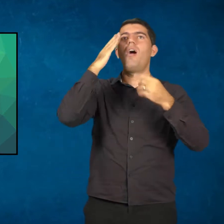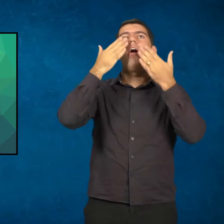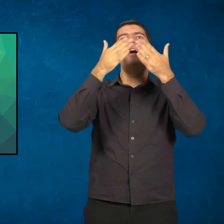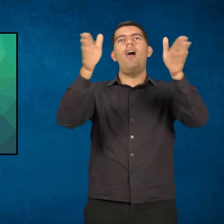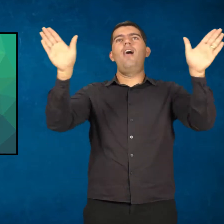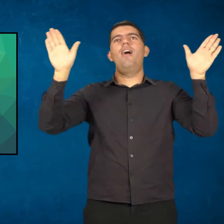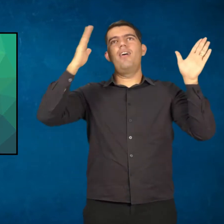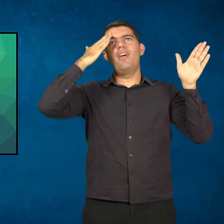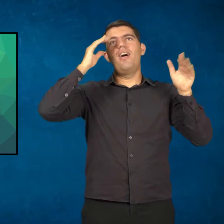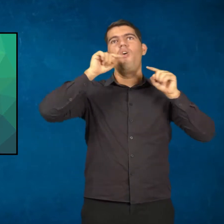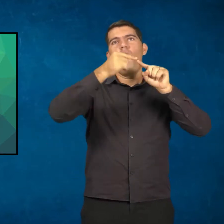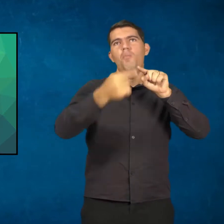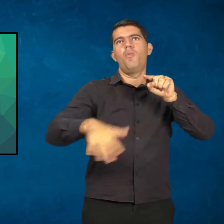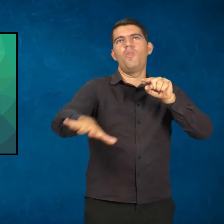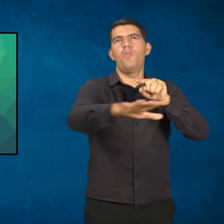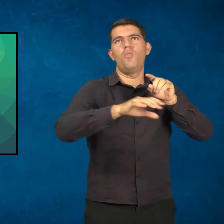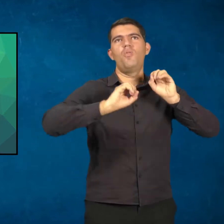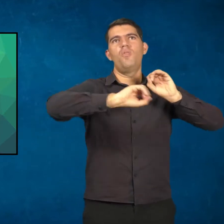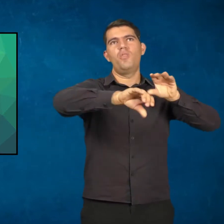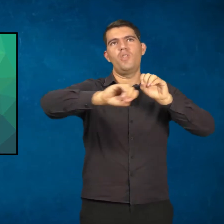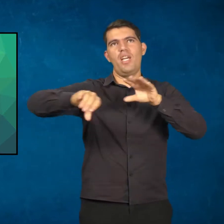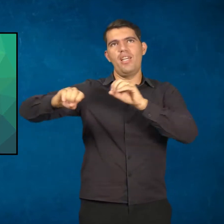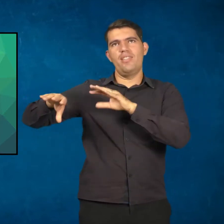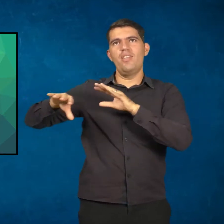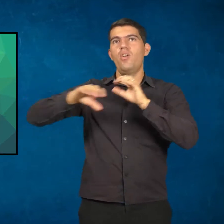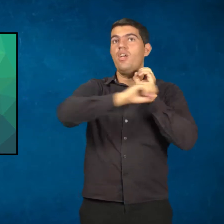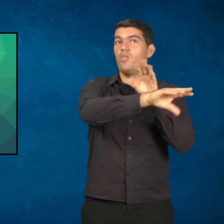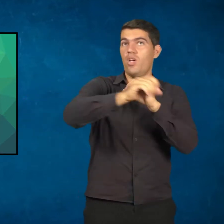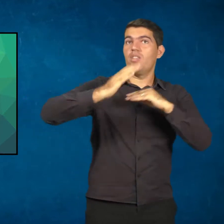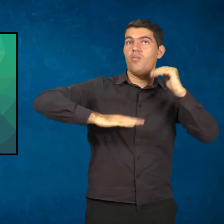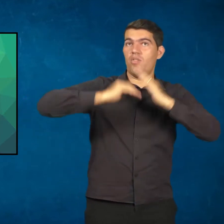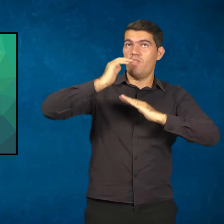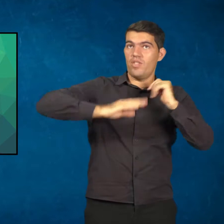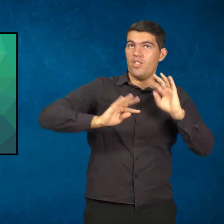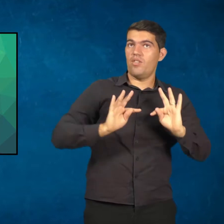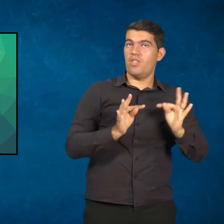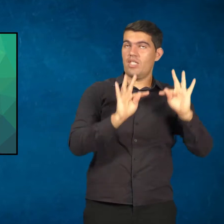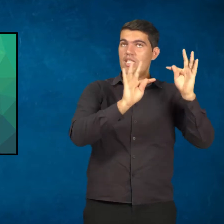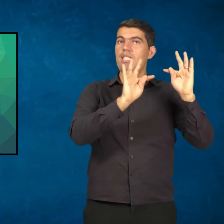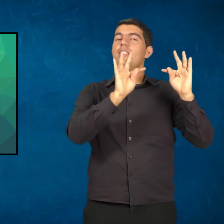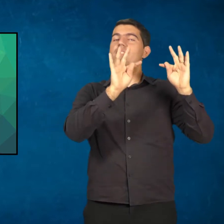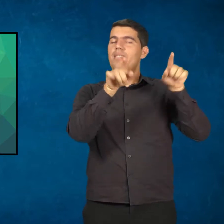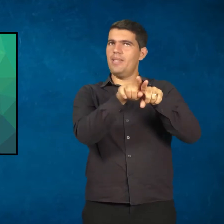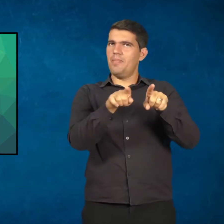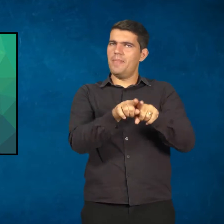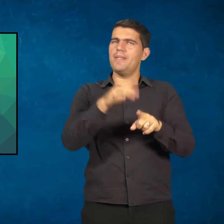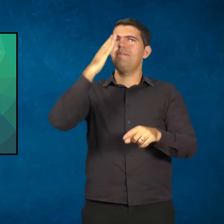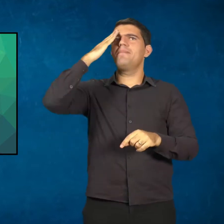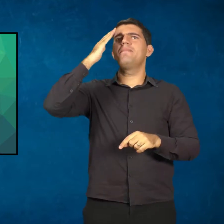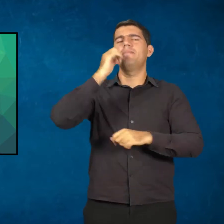ampla, na educação e, com certeza, na educação profissional e tecnológica.